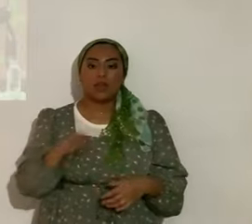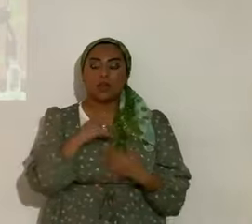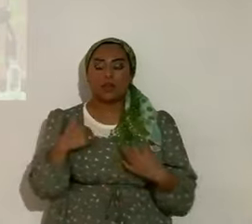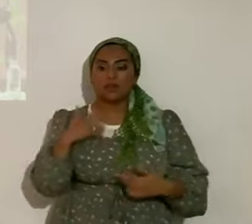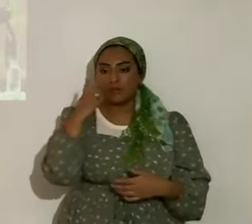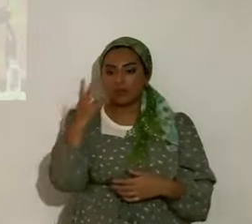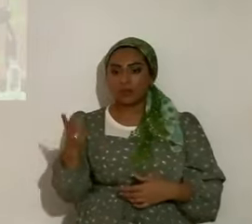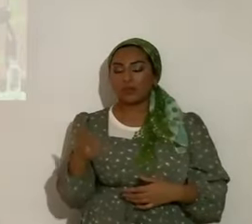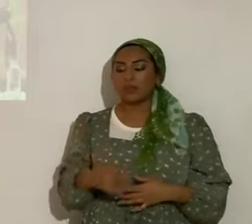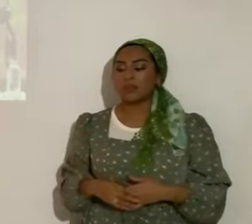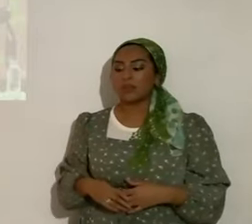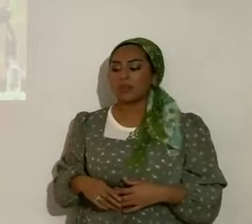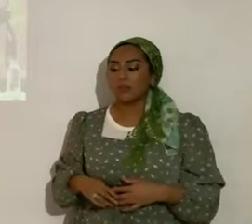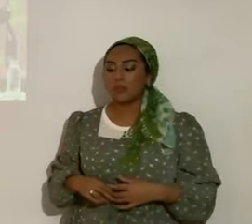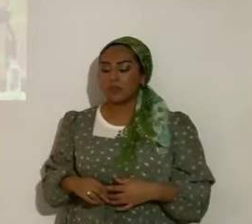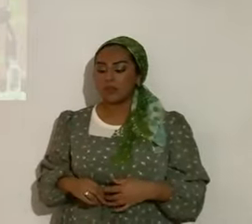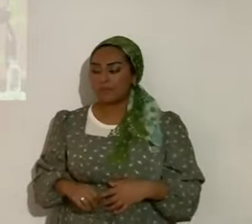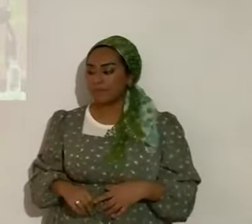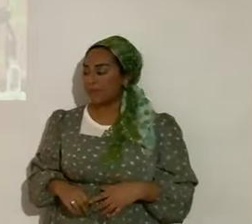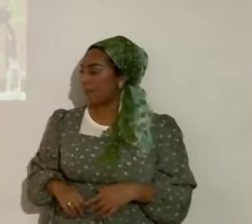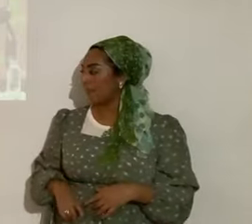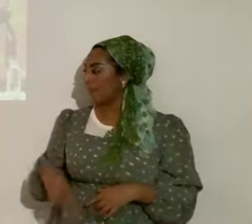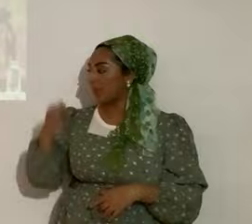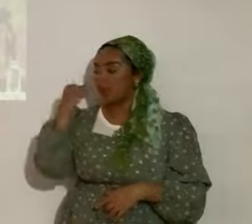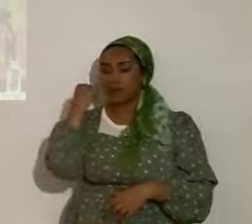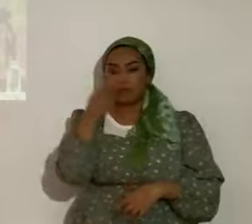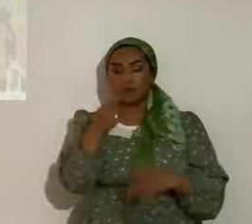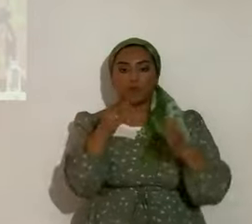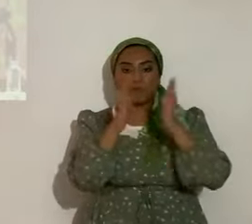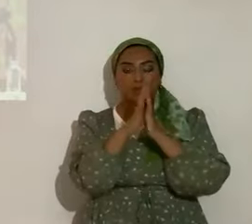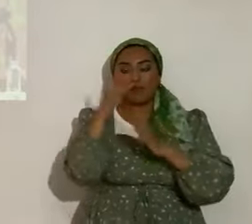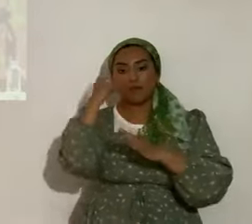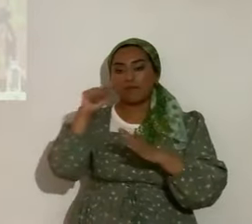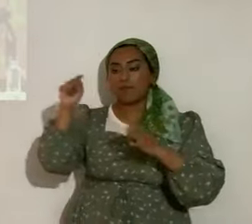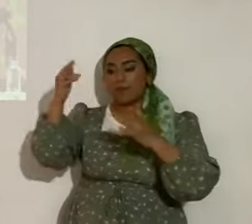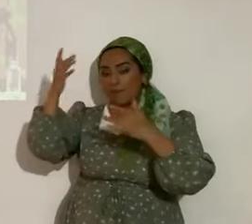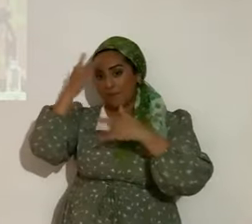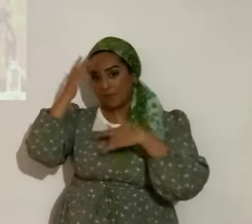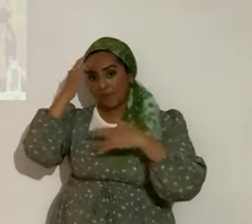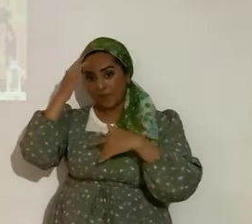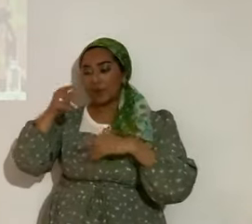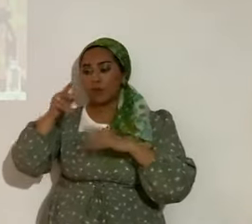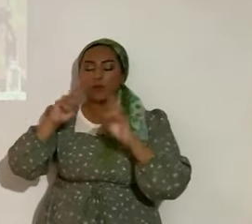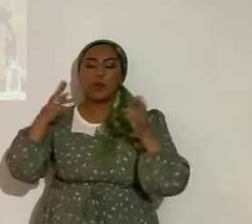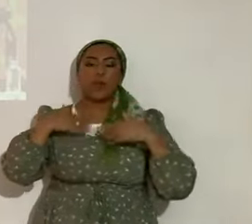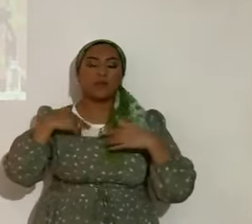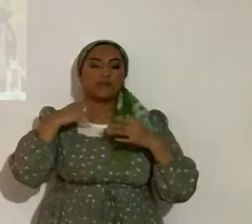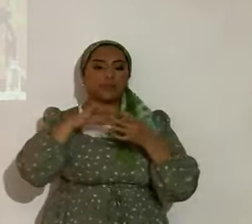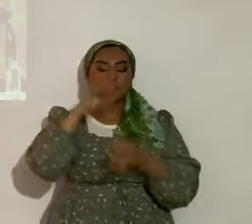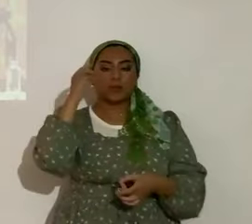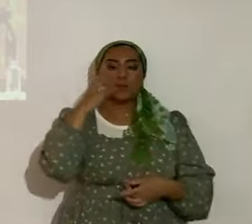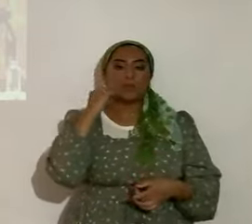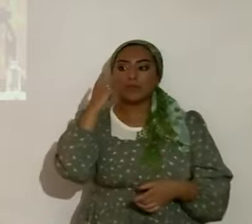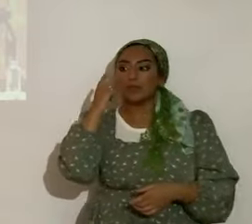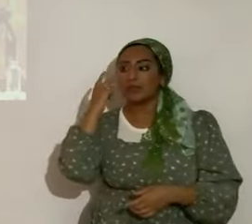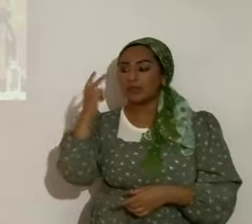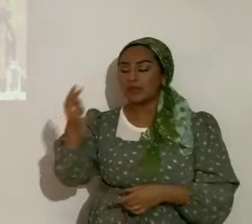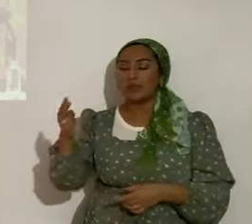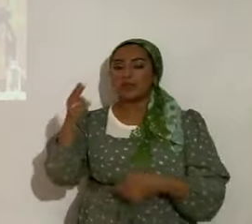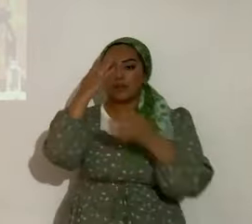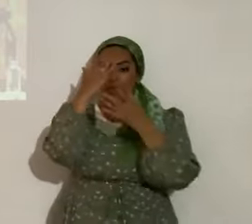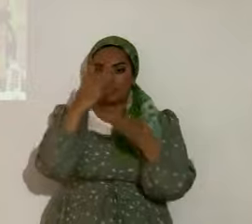el Abacados. Pero la idea está que si tú oras por un enfermo y es sanado, ya tuviste una experiencia espiritual. ¿Viste la sanidad? No,